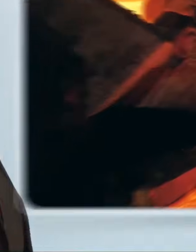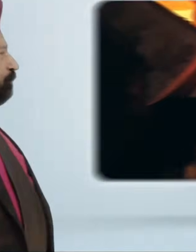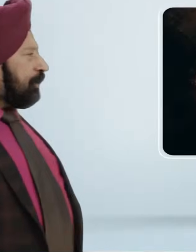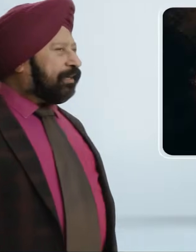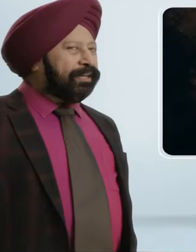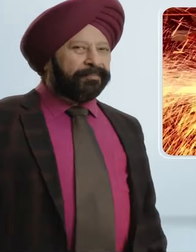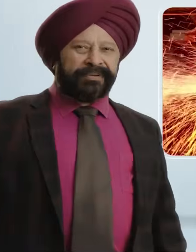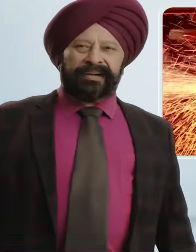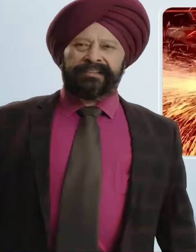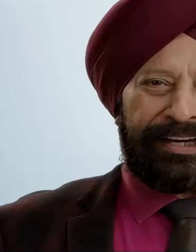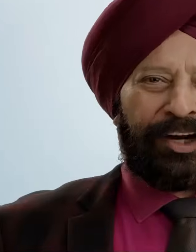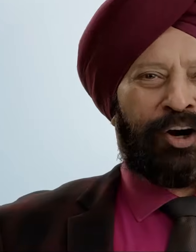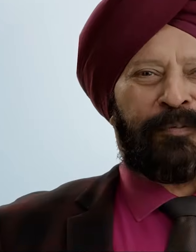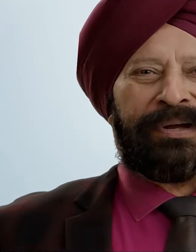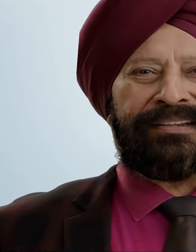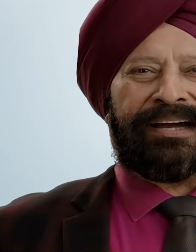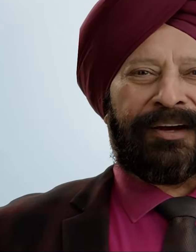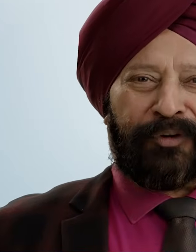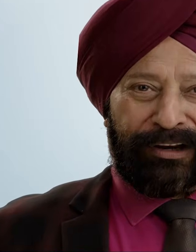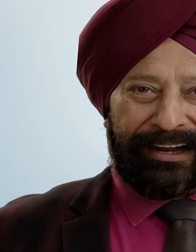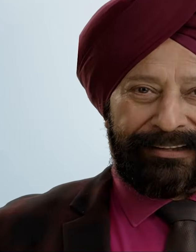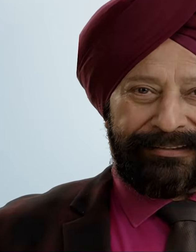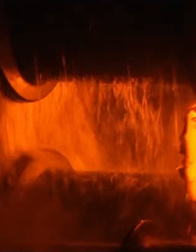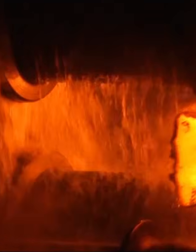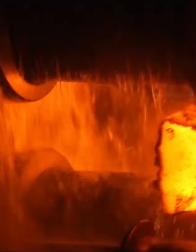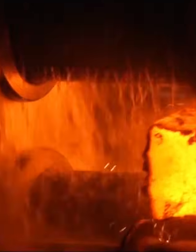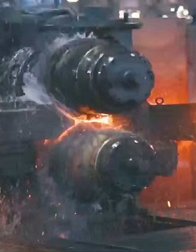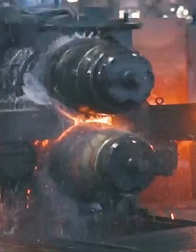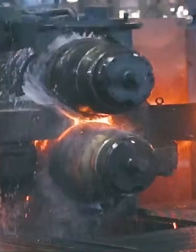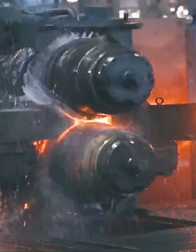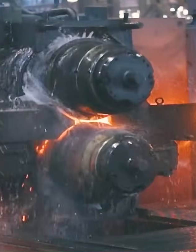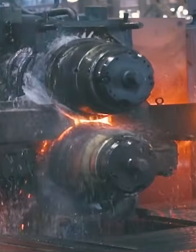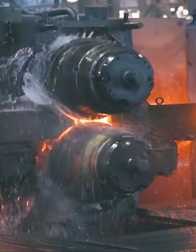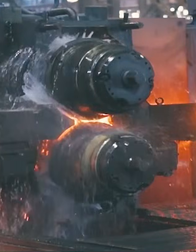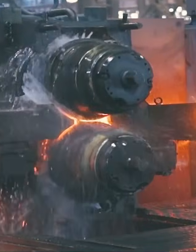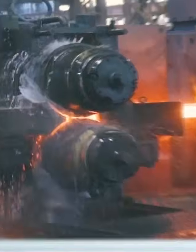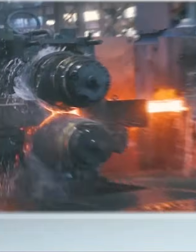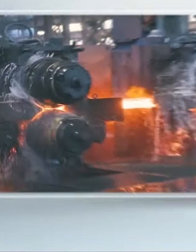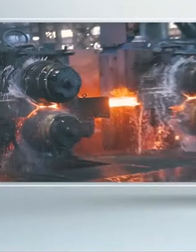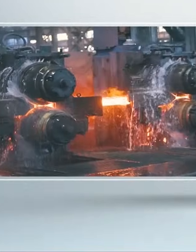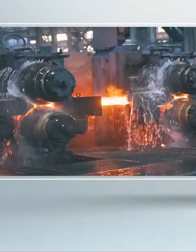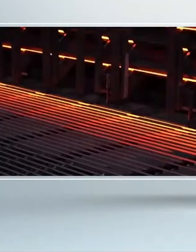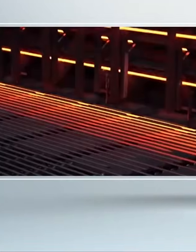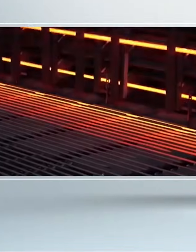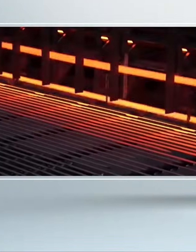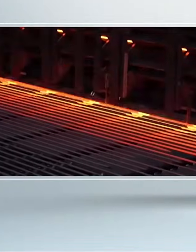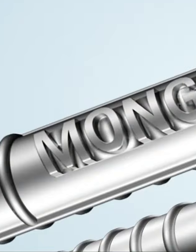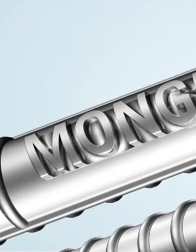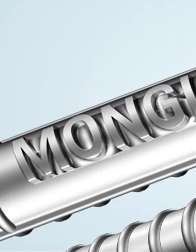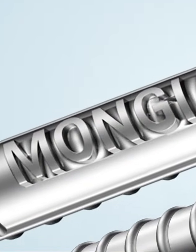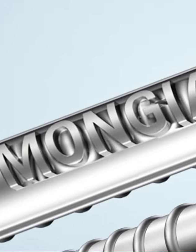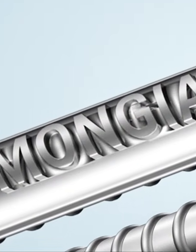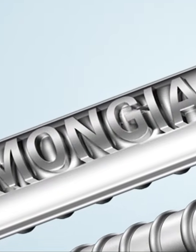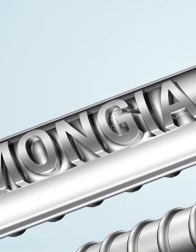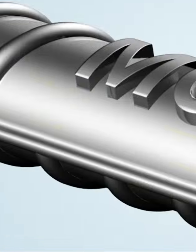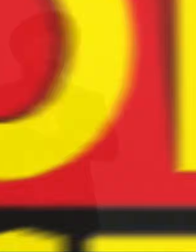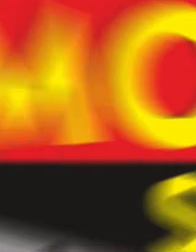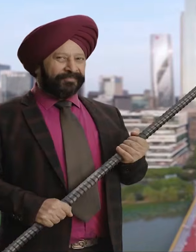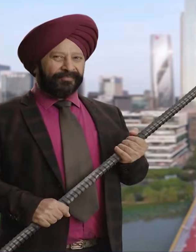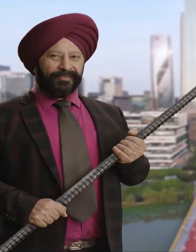है, पिघलता है और बनता है फौलाद। अब होता है सरिया सारी खूबियों के साथ।